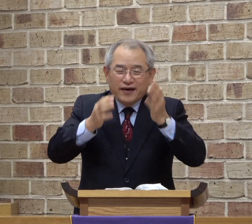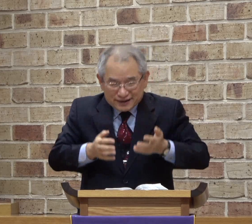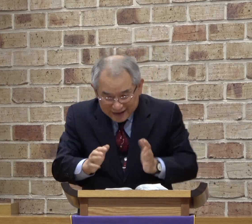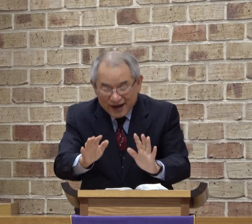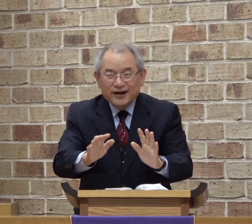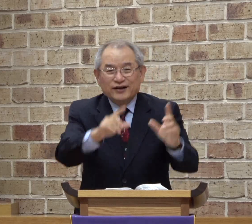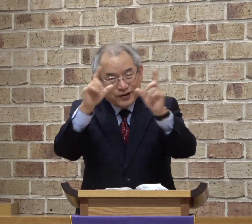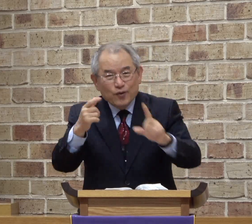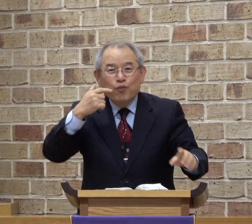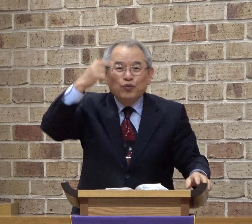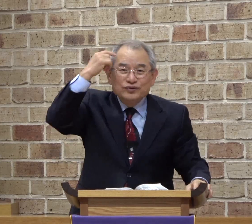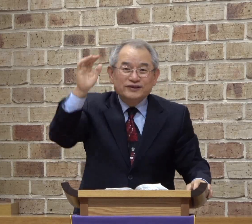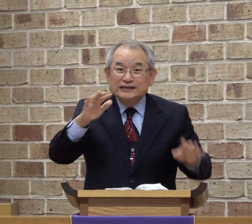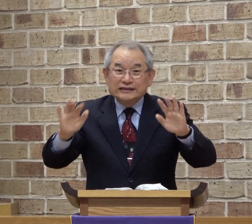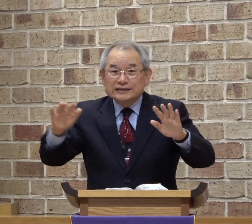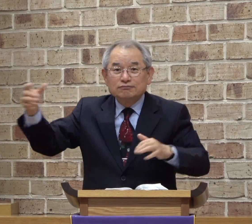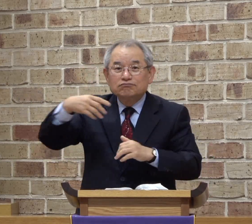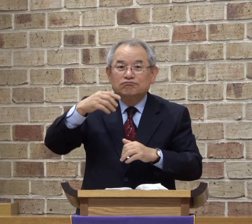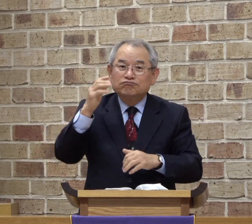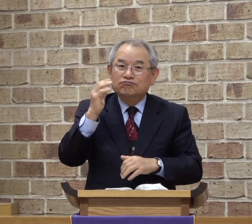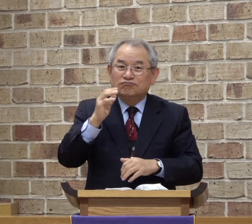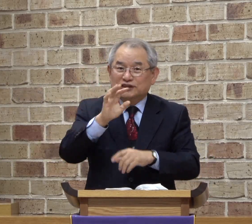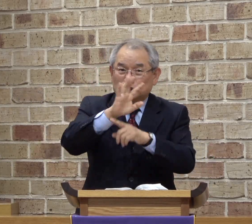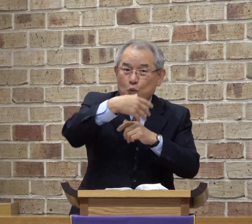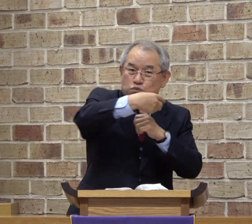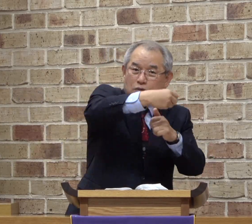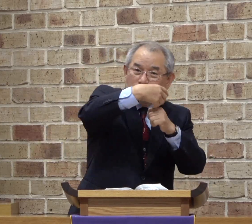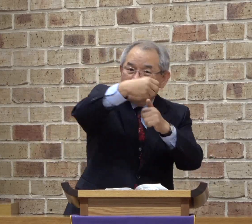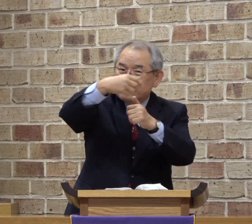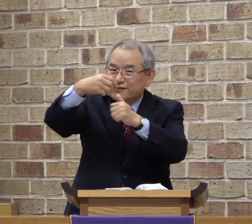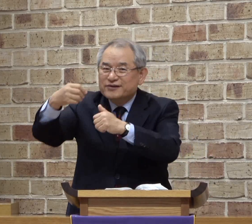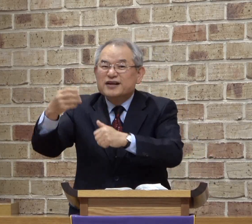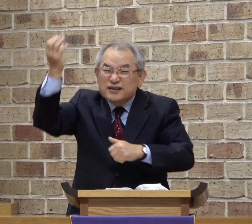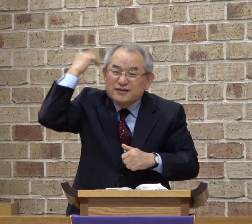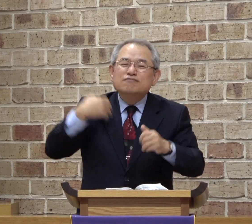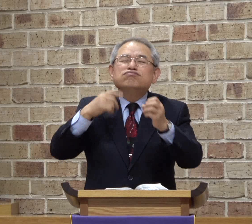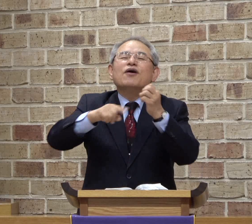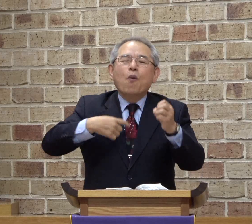청년 때 같이 만나서 같이 교리를 배우고 불교의 수행을 하고